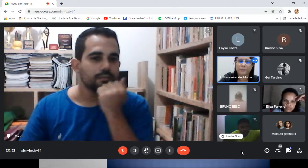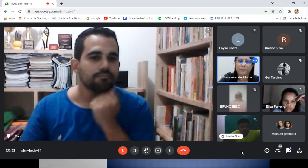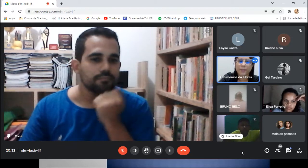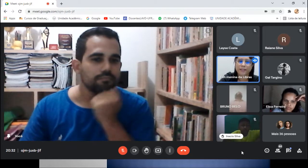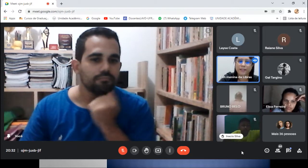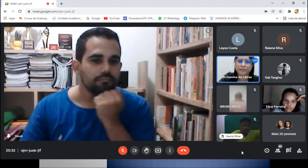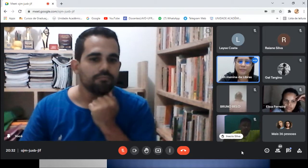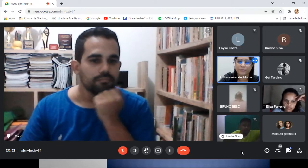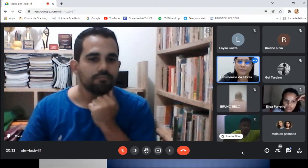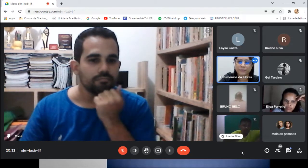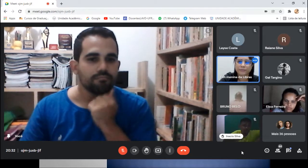Pedra.